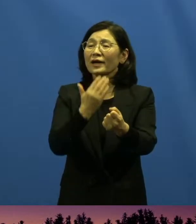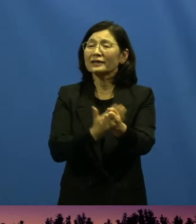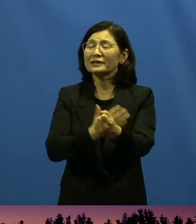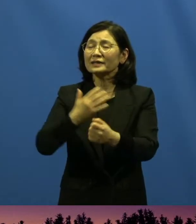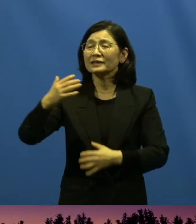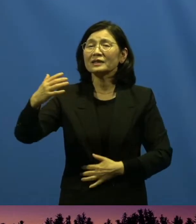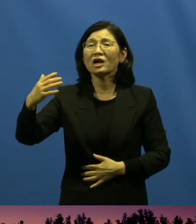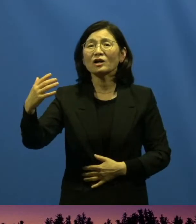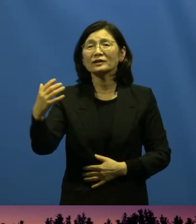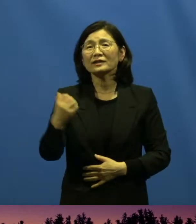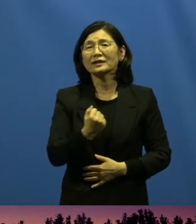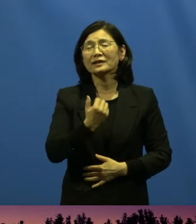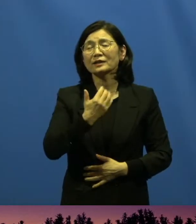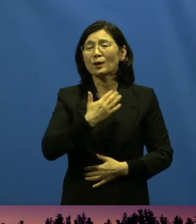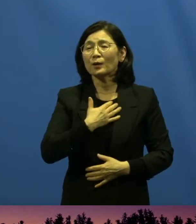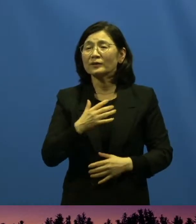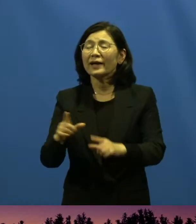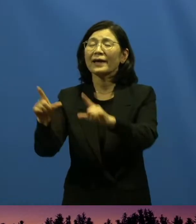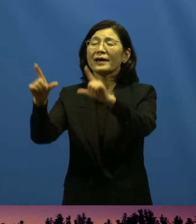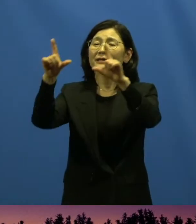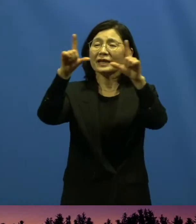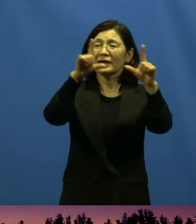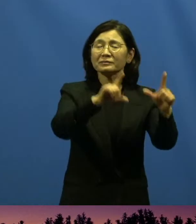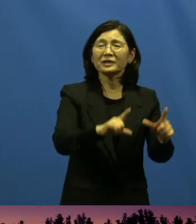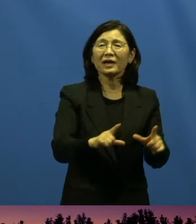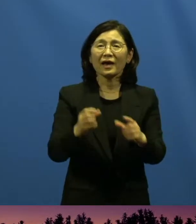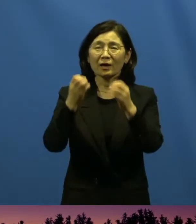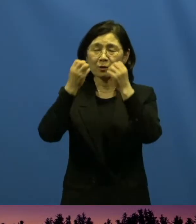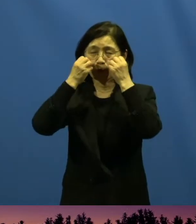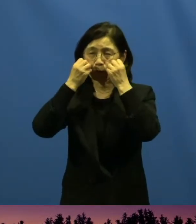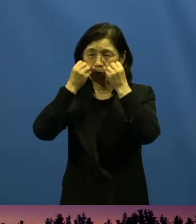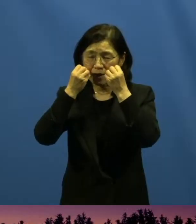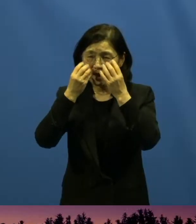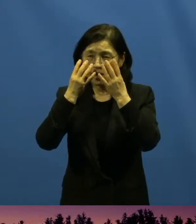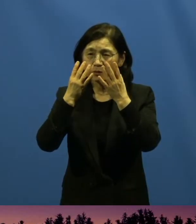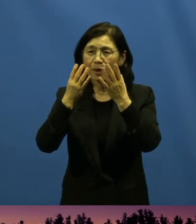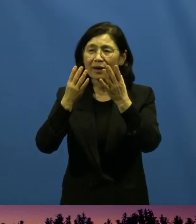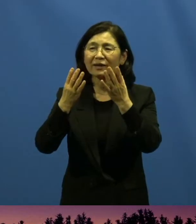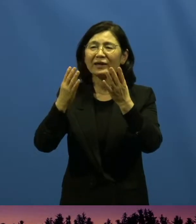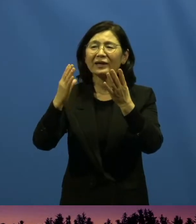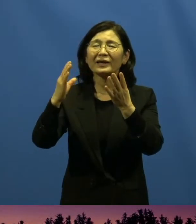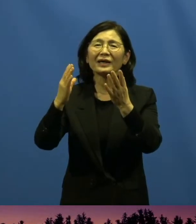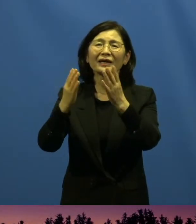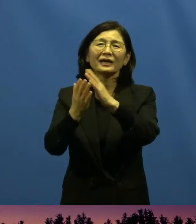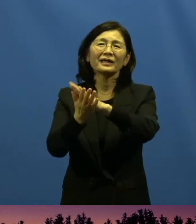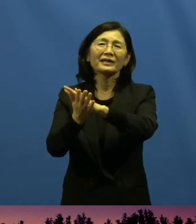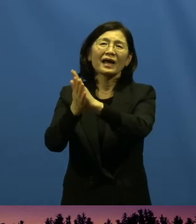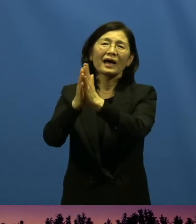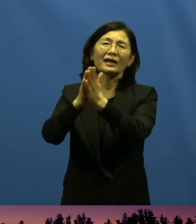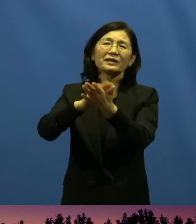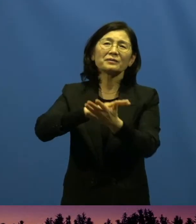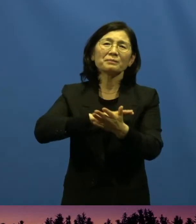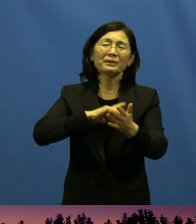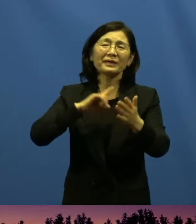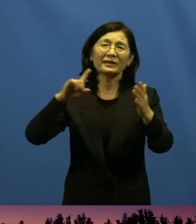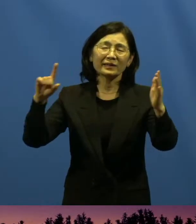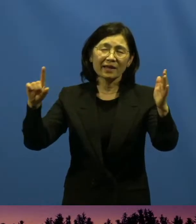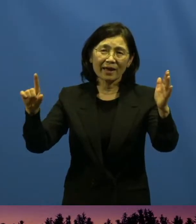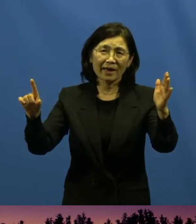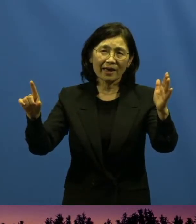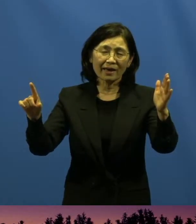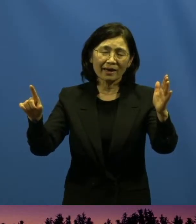주의 능력으로 내 삶 새롭게 되리. 나는